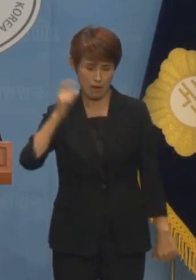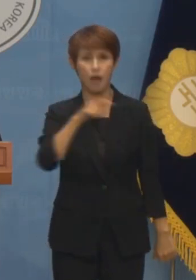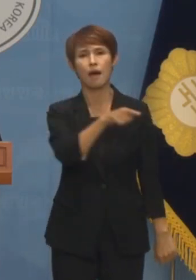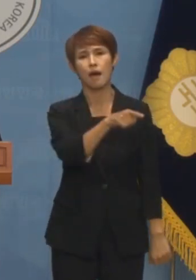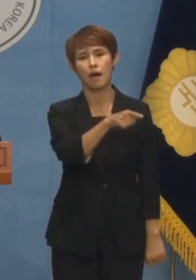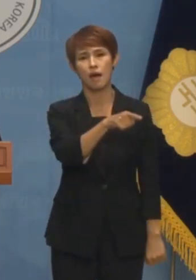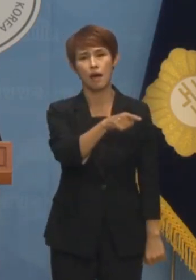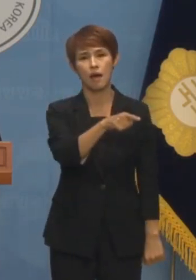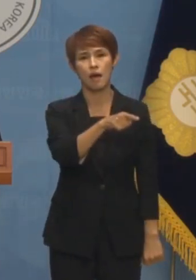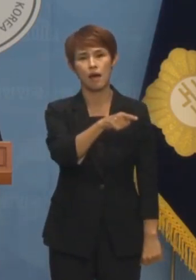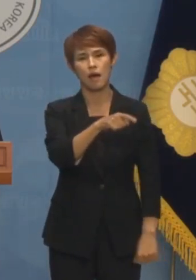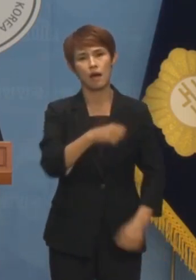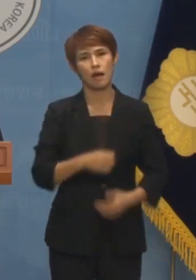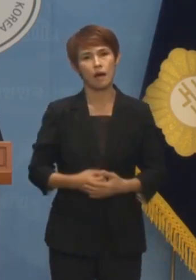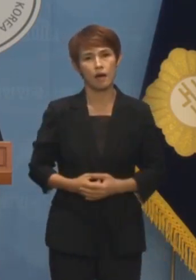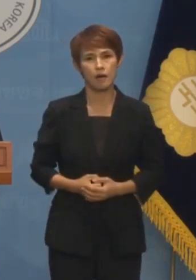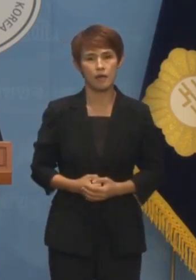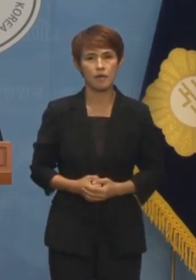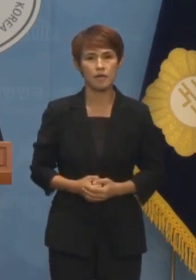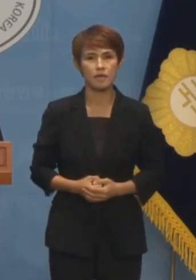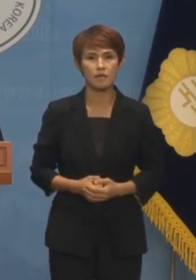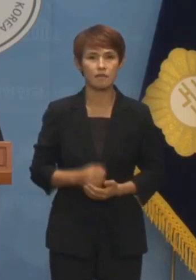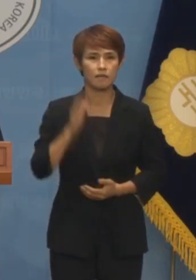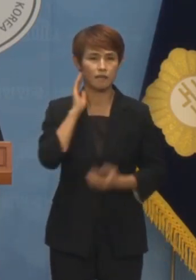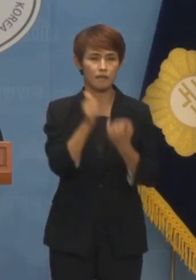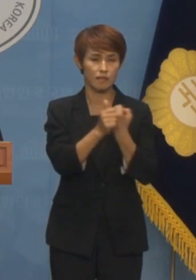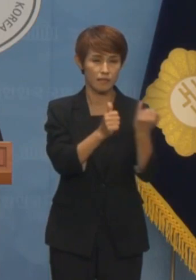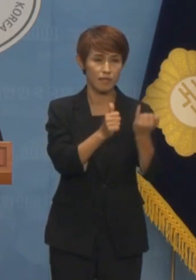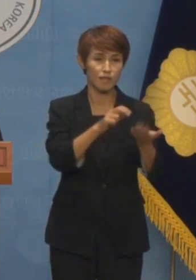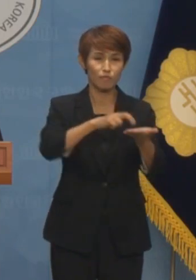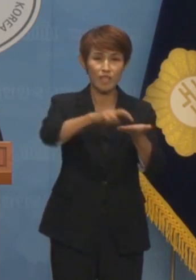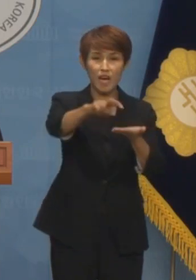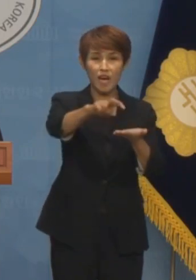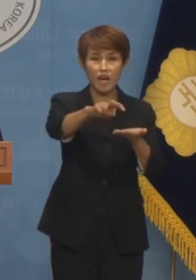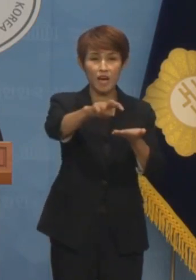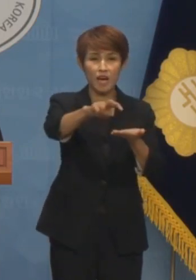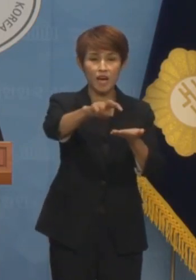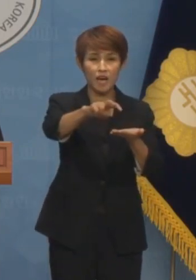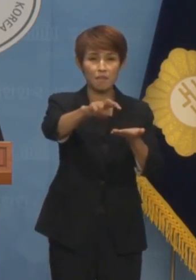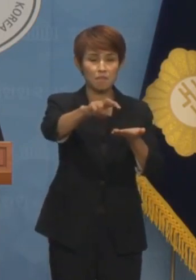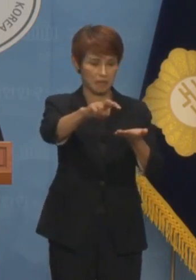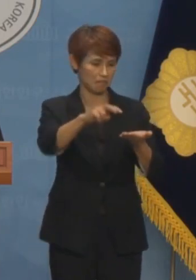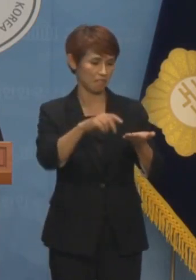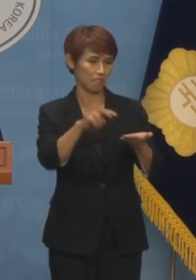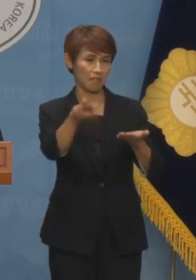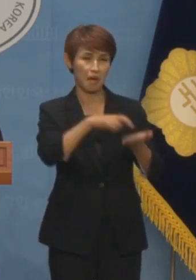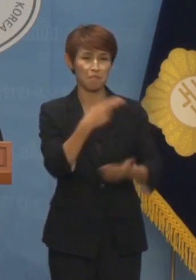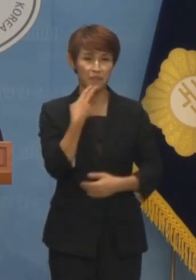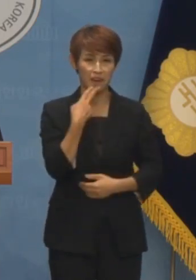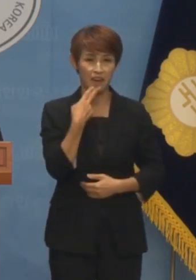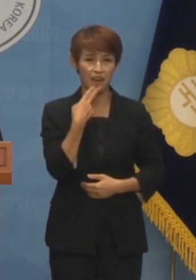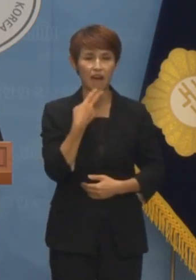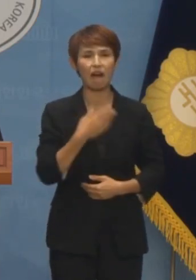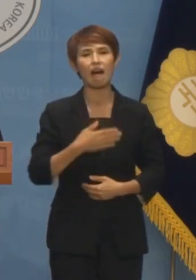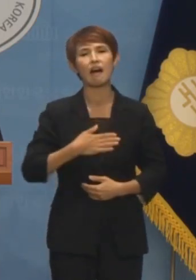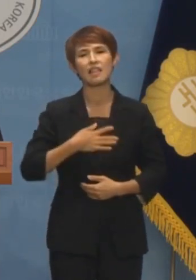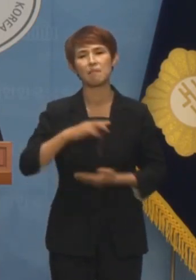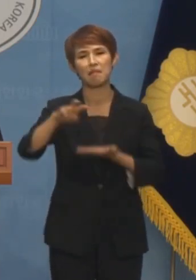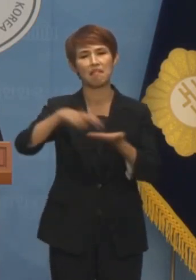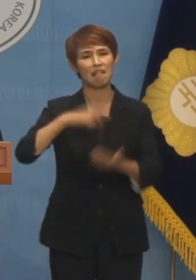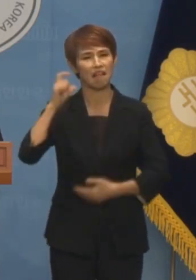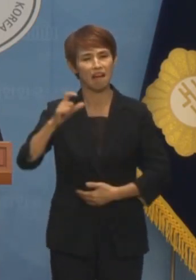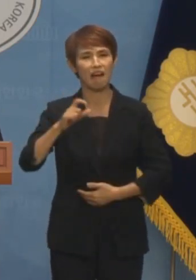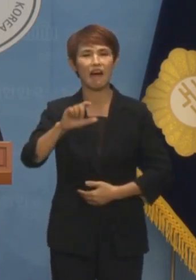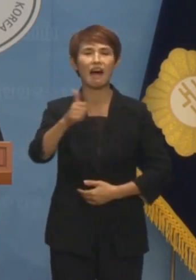하더군요. 김 여사 문자 익십 보도를 접하고 저만 그런 게 아니란 것을